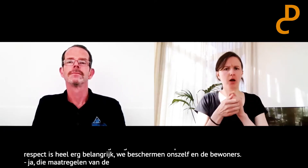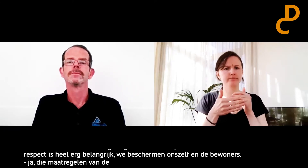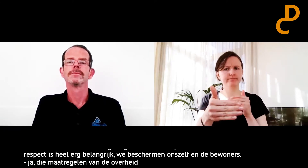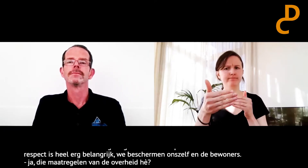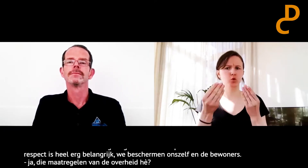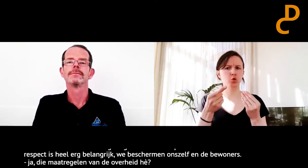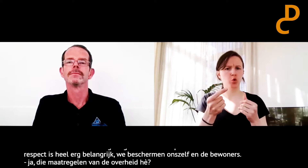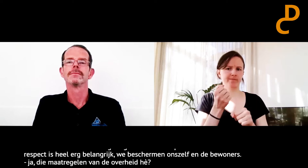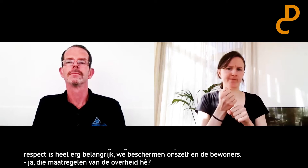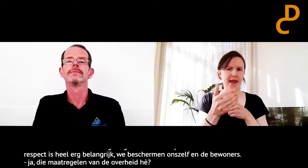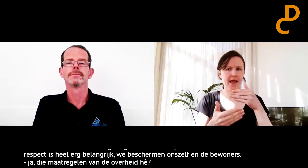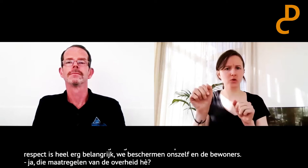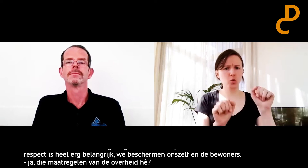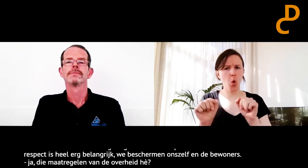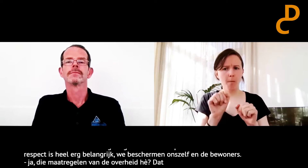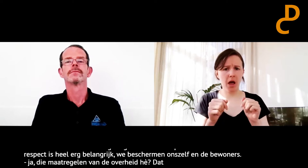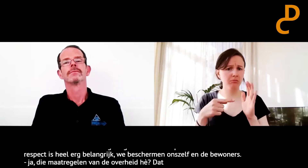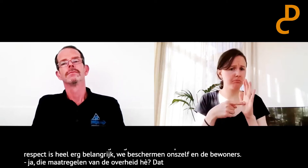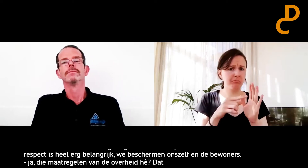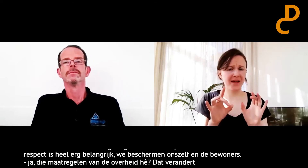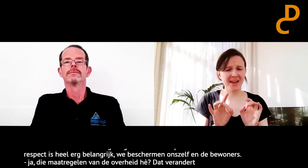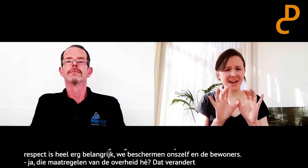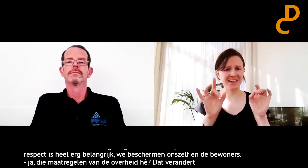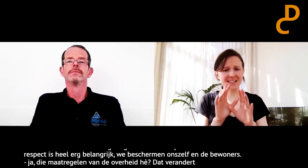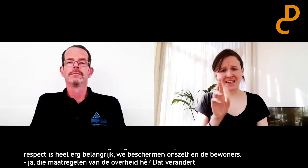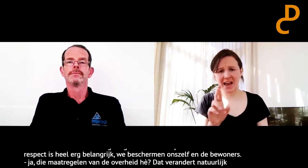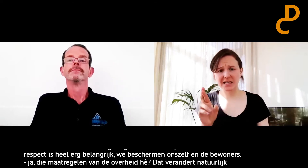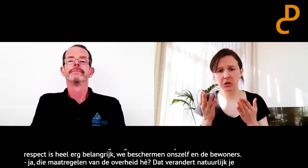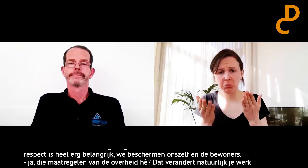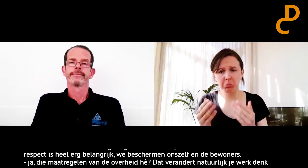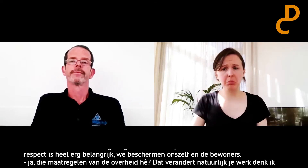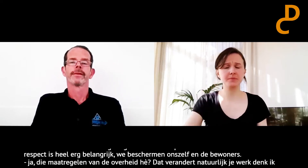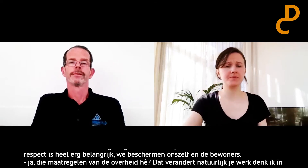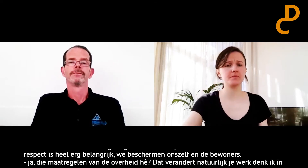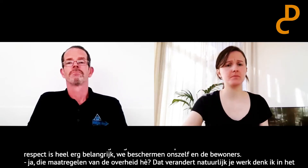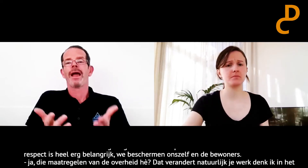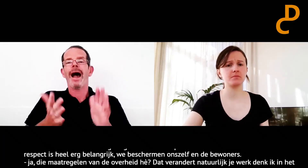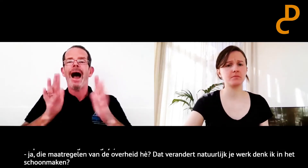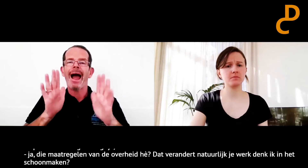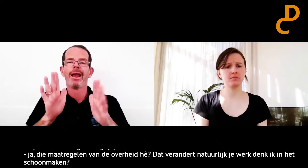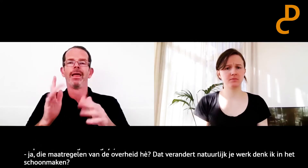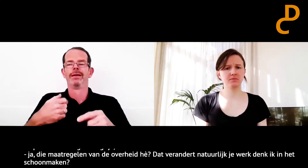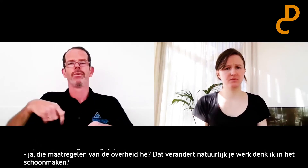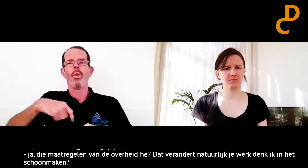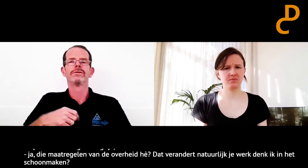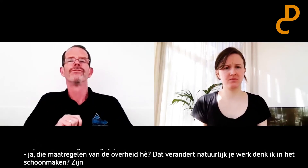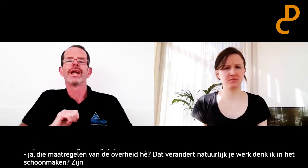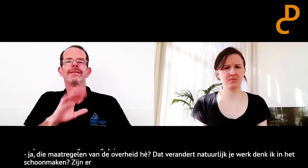Dat verandert natuurlijk je werk denk ik in het schoonmaak. Bijvoorbeeld zijn er nog bepaalde hygiënische maatregelingen die je moest nemen?